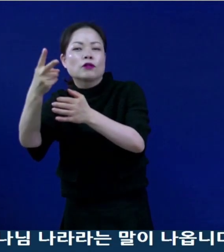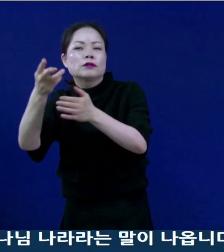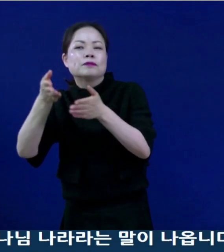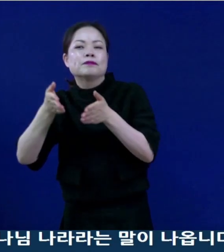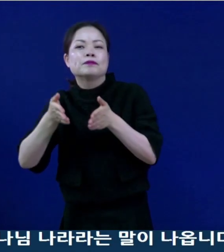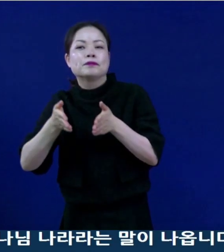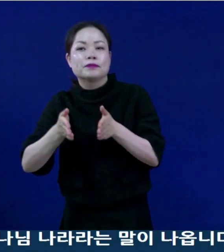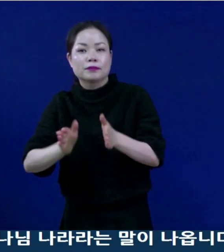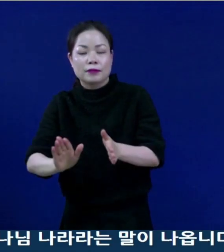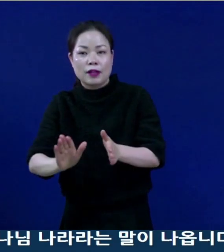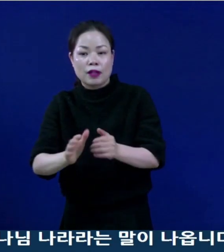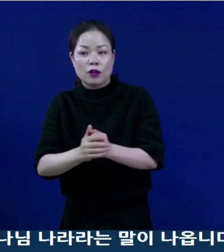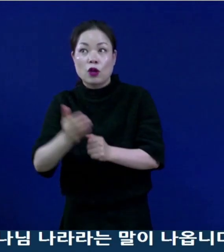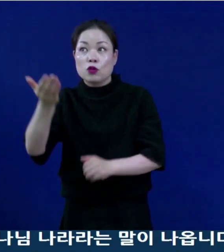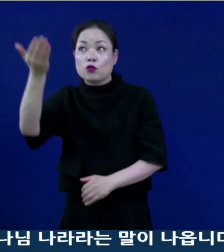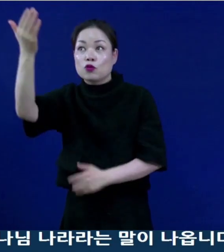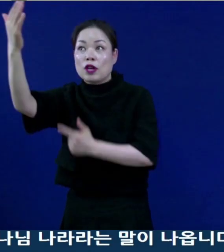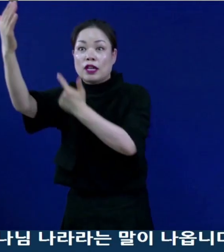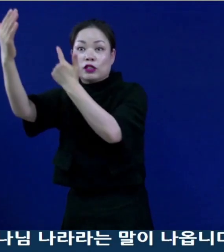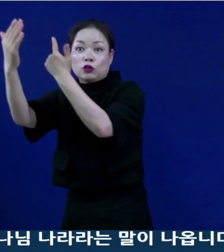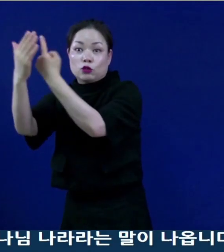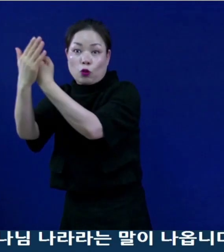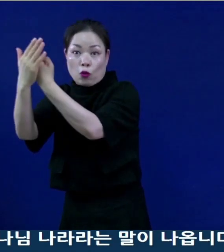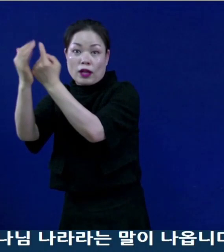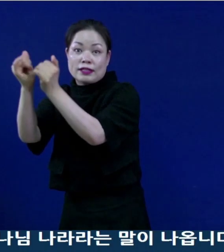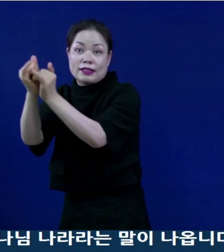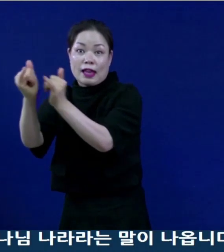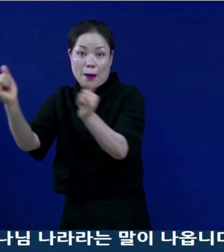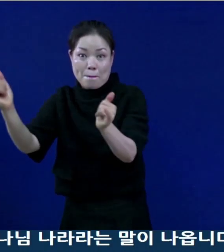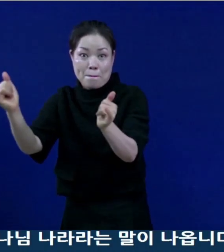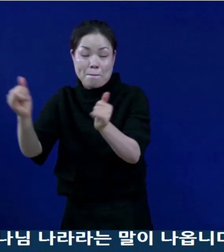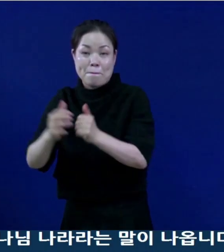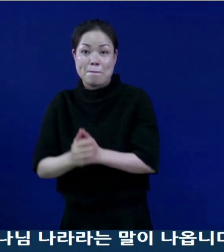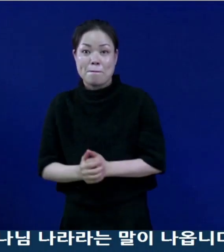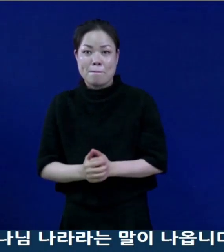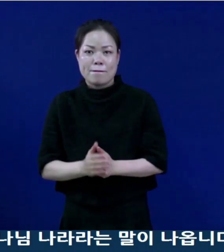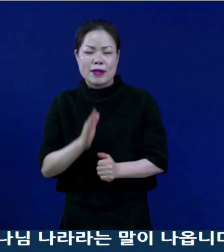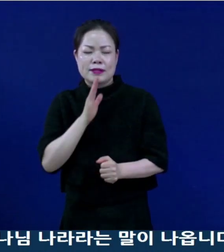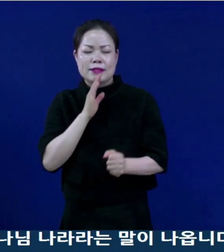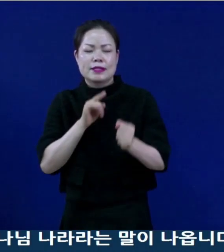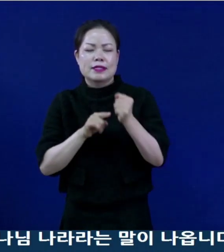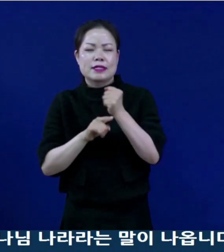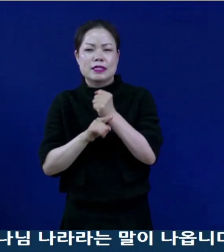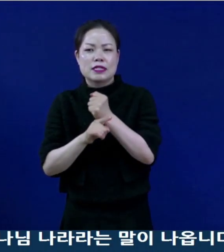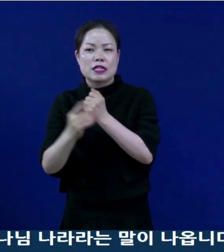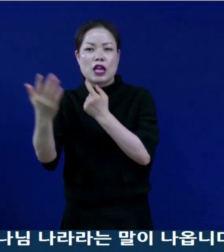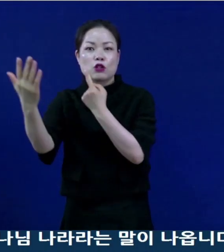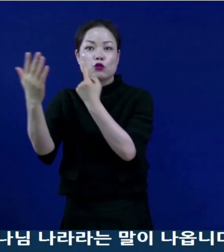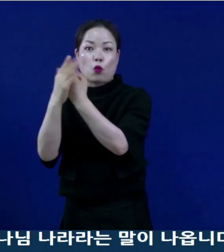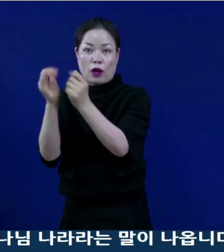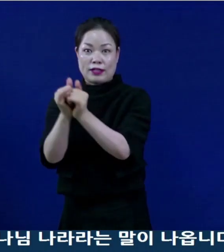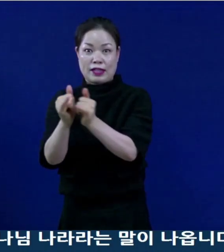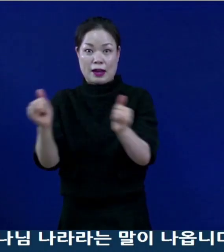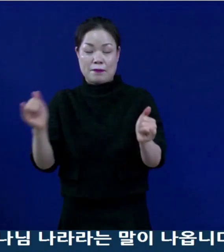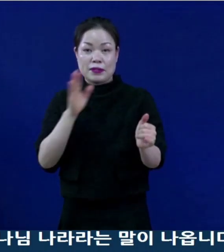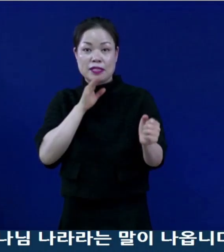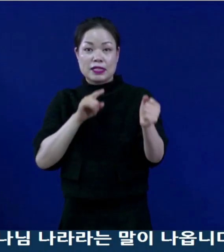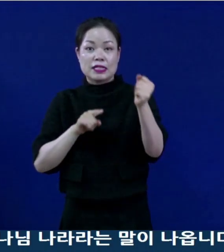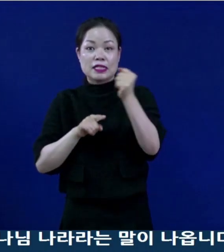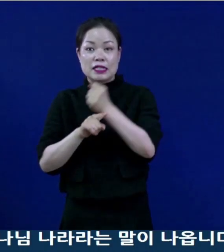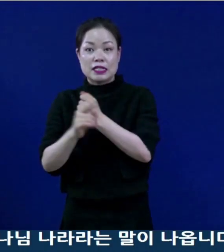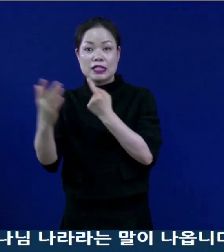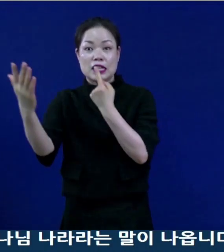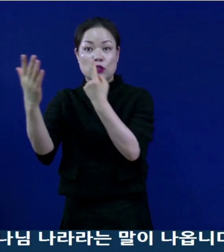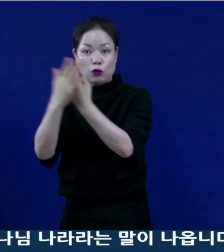거듭나서 위에 속한 사람이라고 얘기합니다. 진리에 속한 사람이에요. 여러분, 진리에 속한